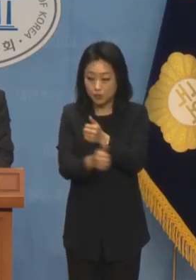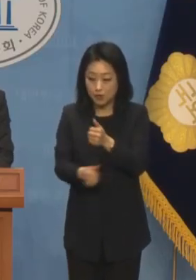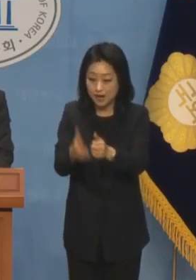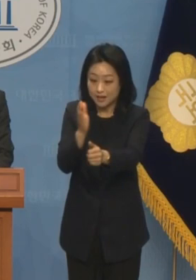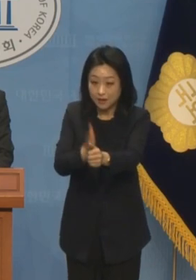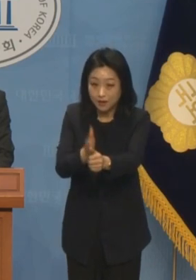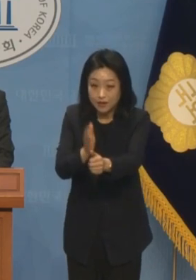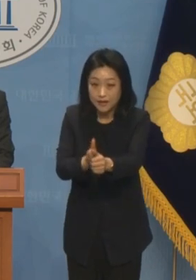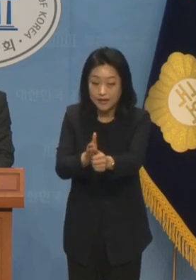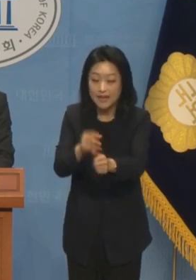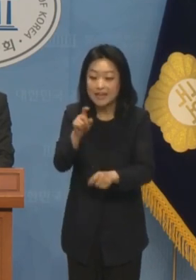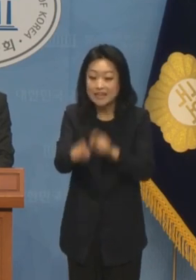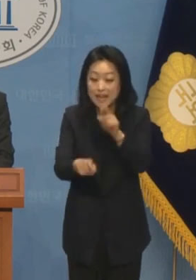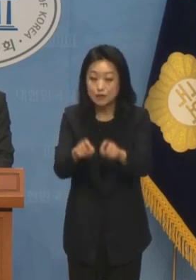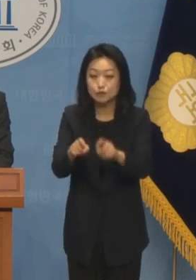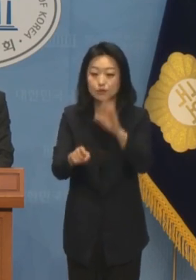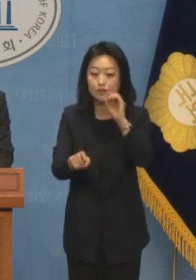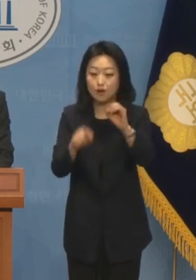되지 않았습니다.